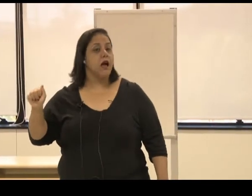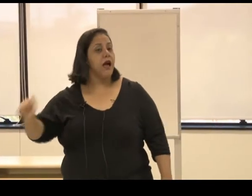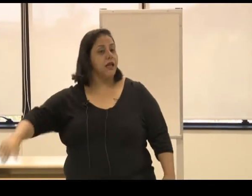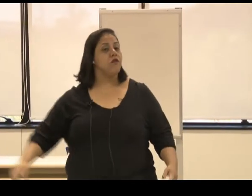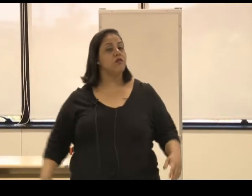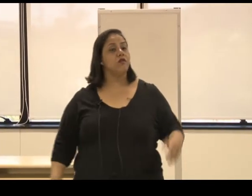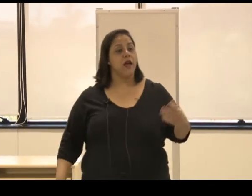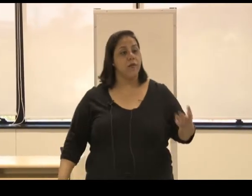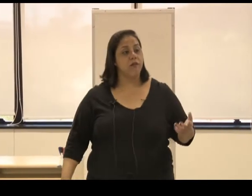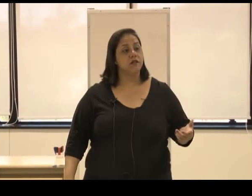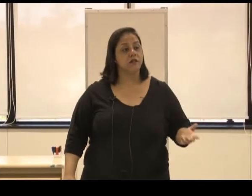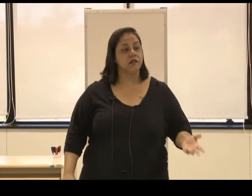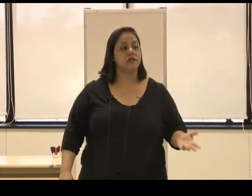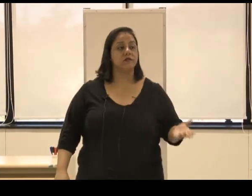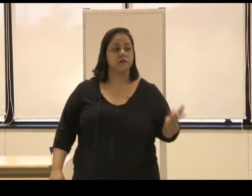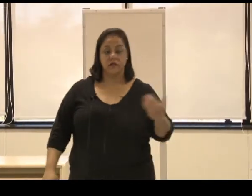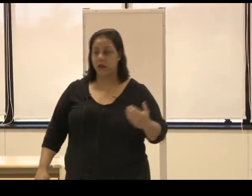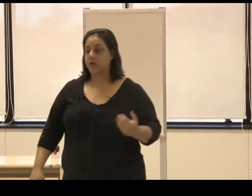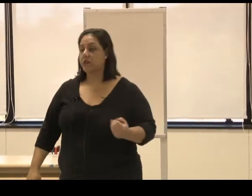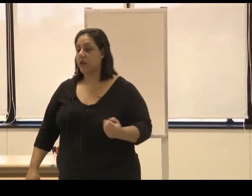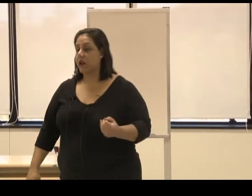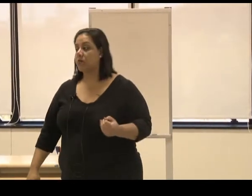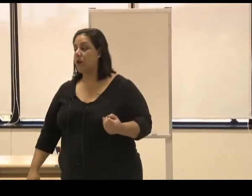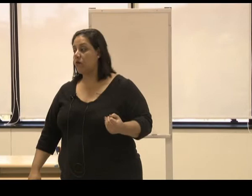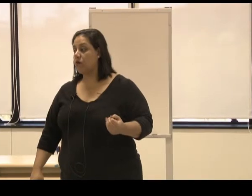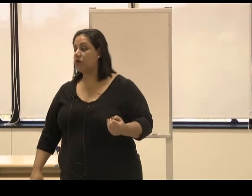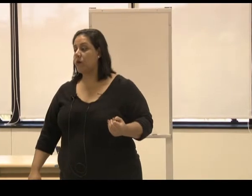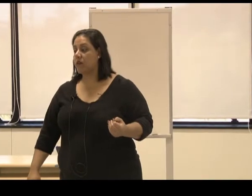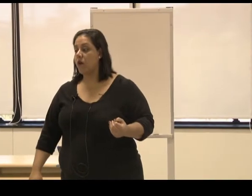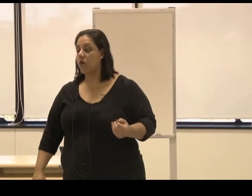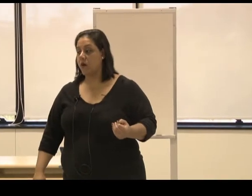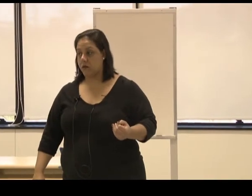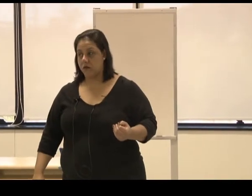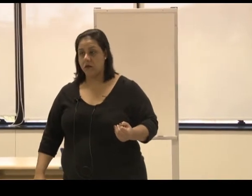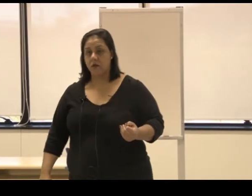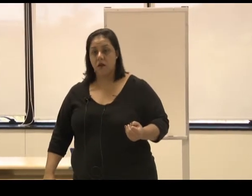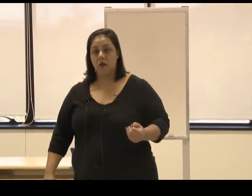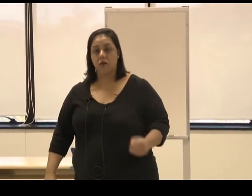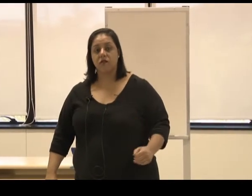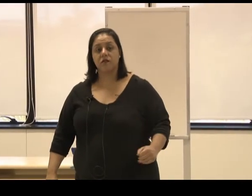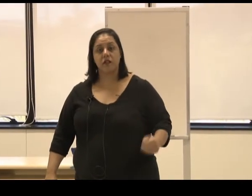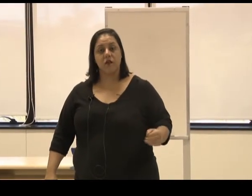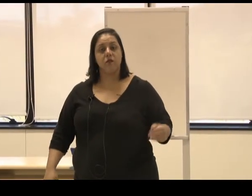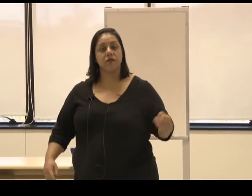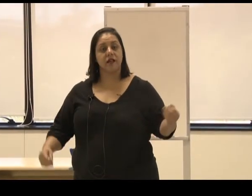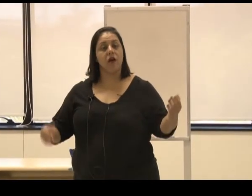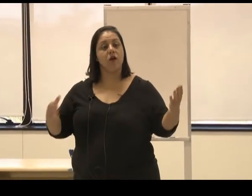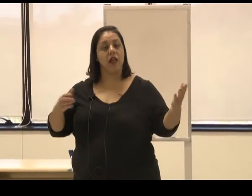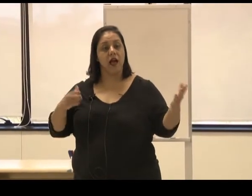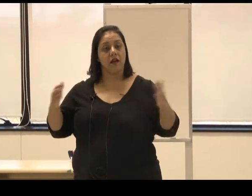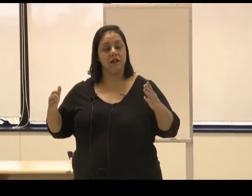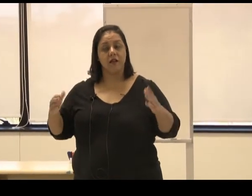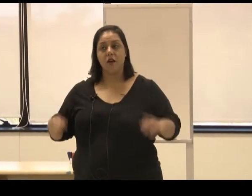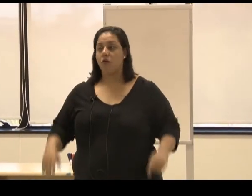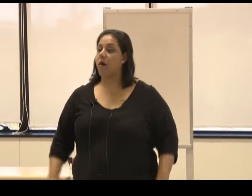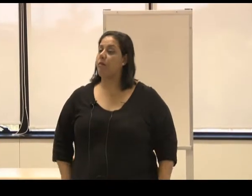Aí voltou a época de vocês serem considerados malucos no meio da rua. Porque vocês têm que começar a olhar uma